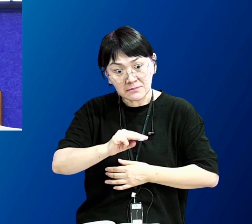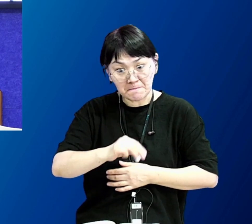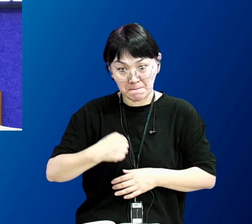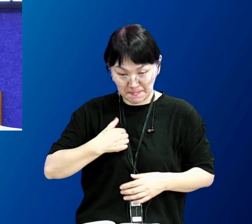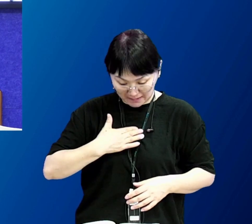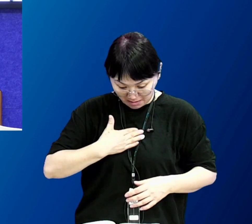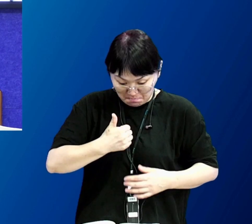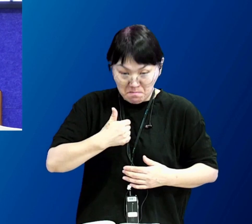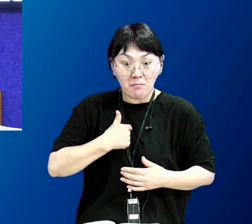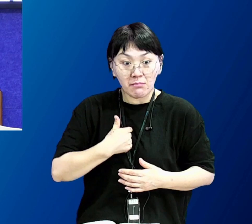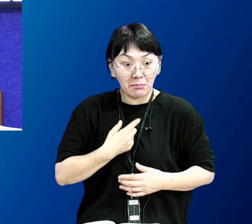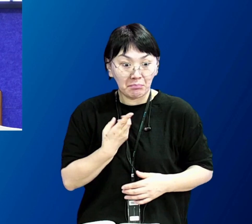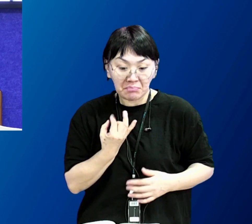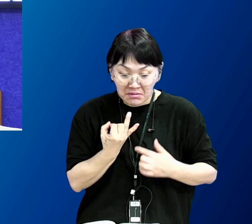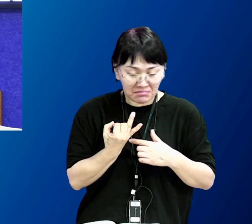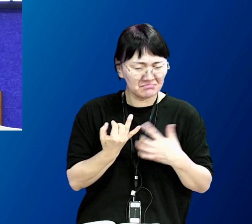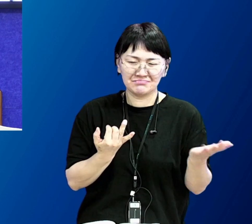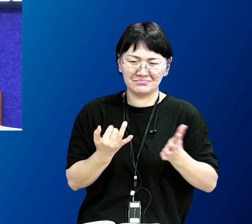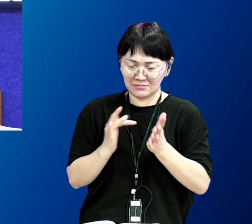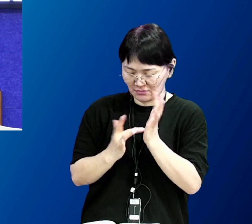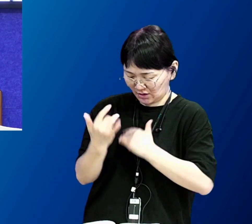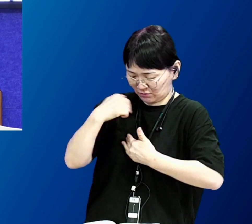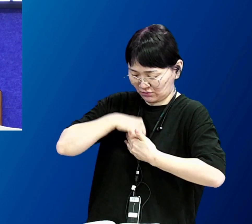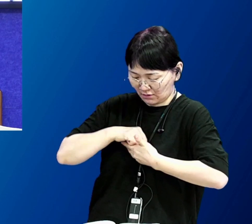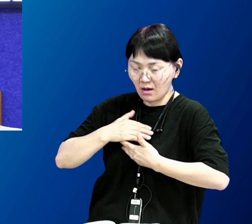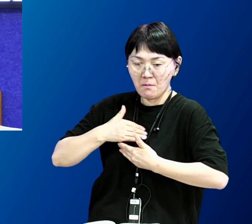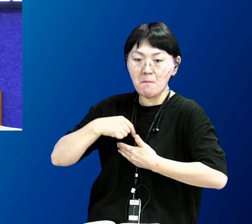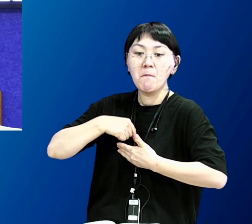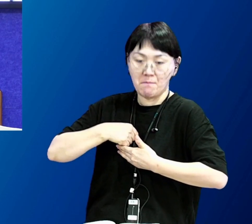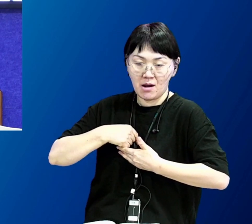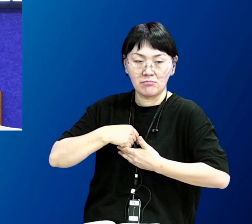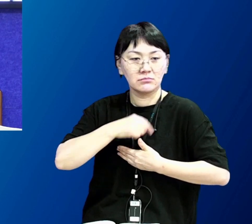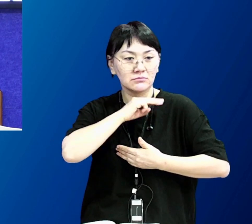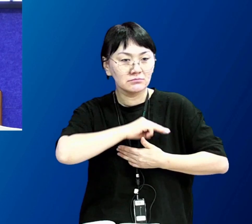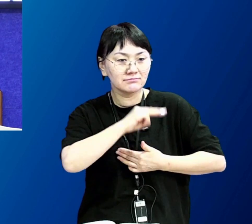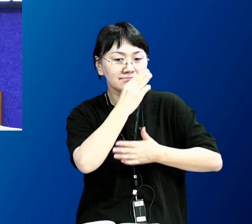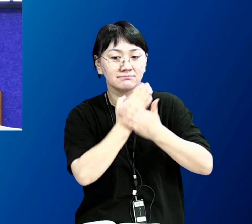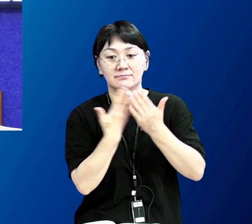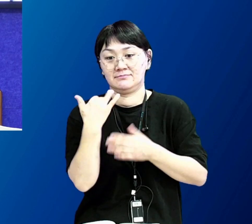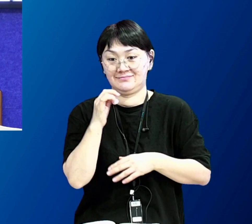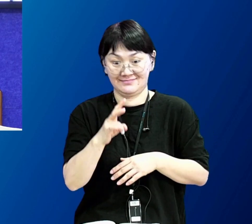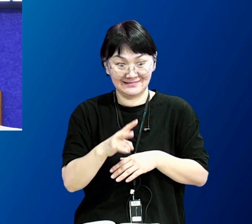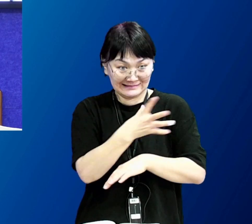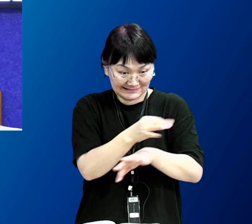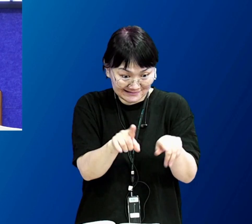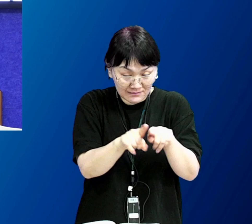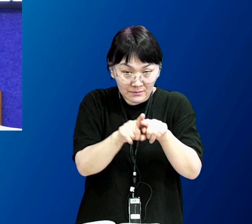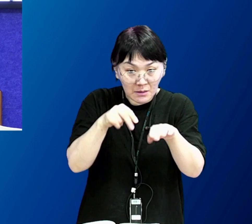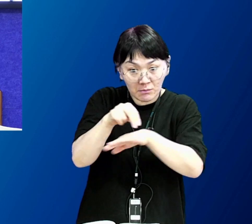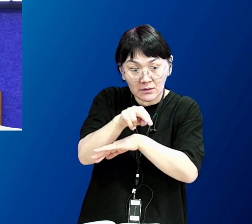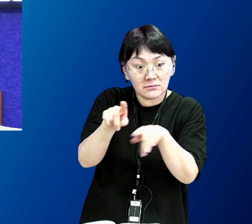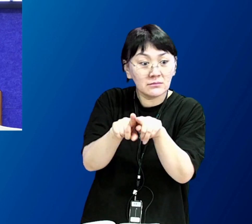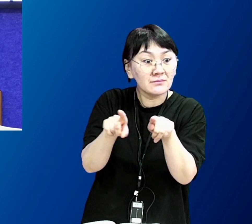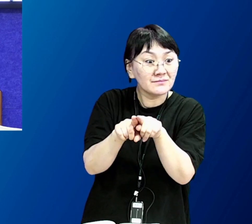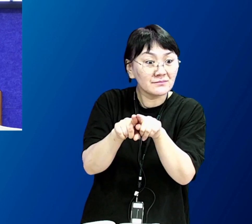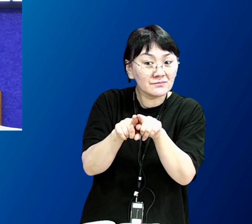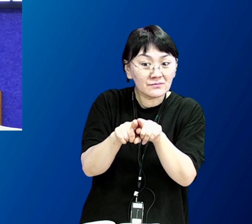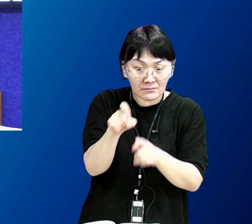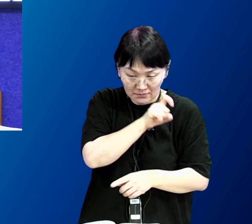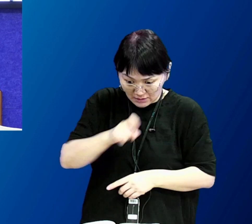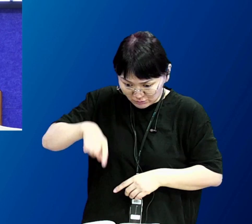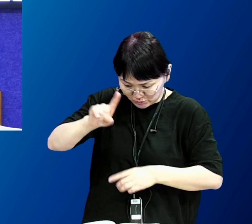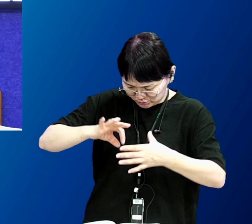биш. Миний дотор Христ амьд байна. Паулын хэлсэнчлэн түүний дотор юм л Христийн